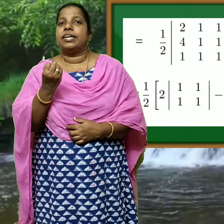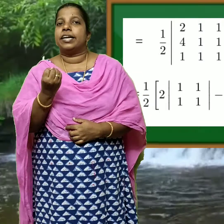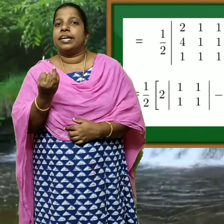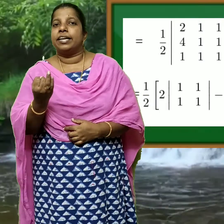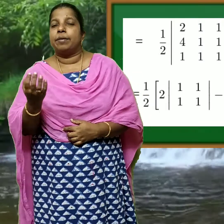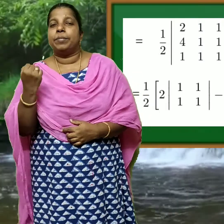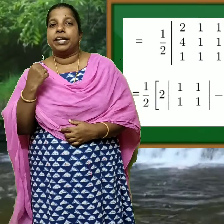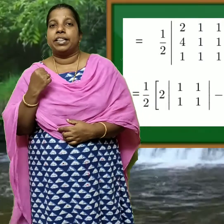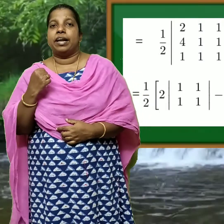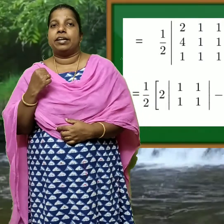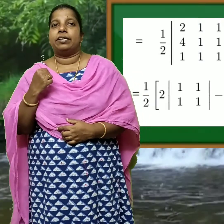നമ്പർ ഏതാണ്?